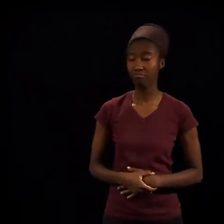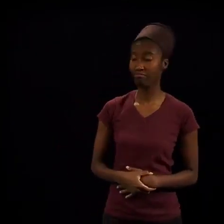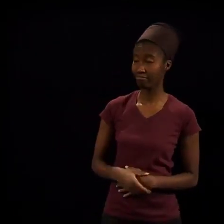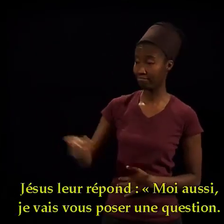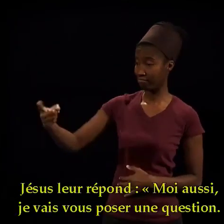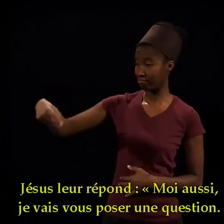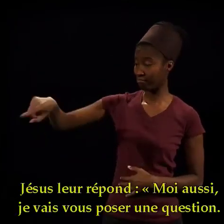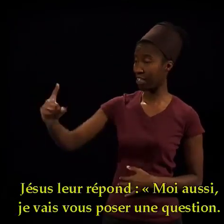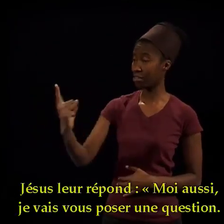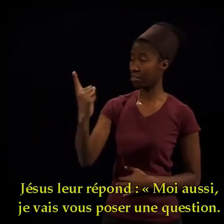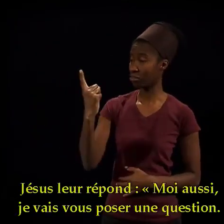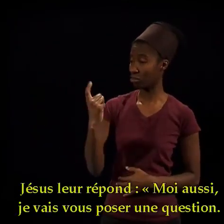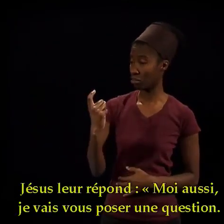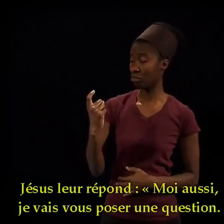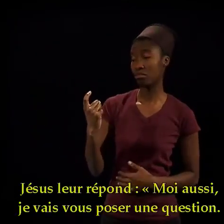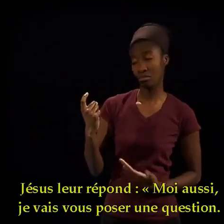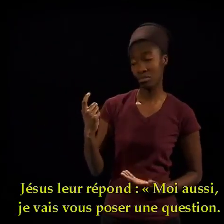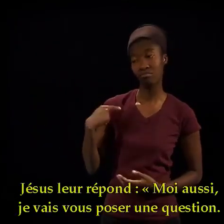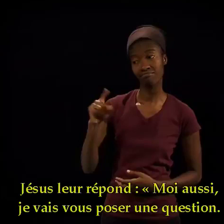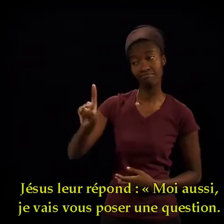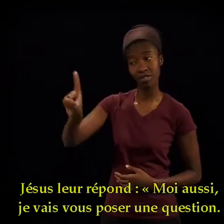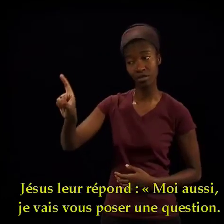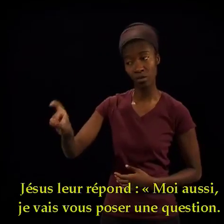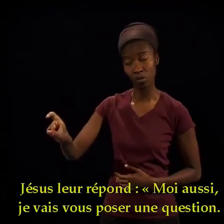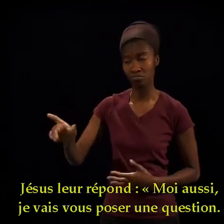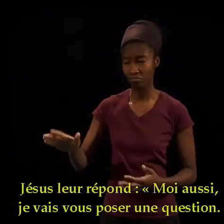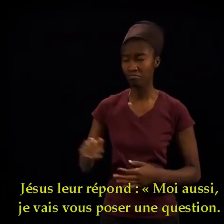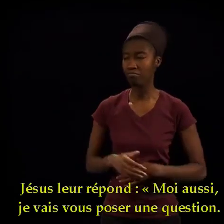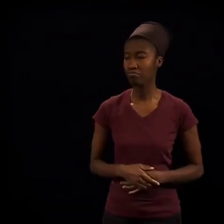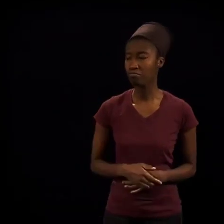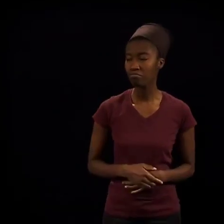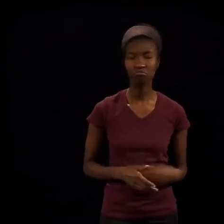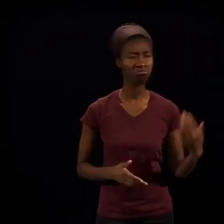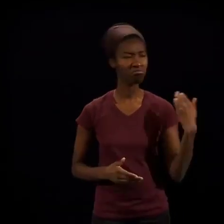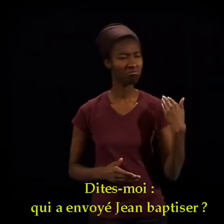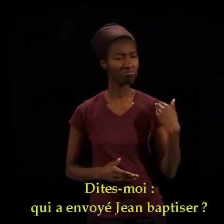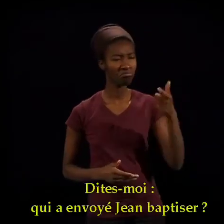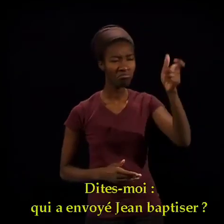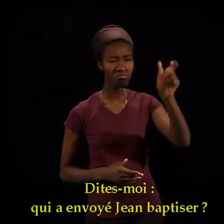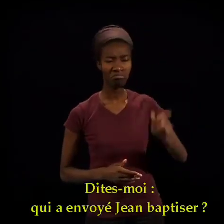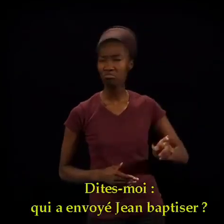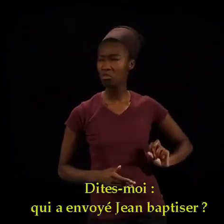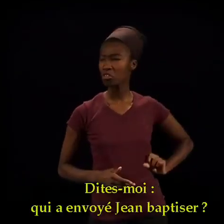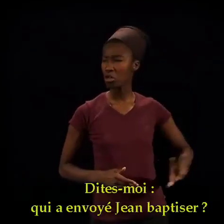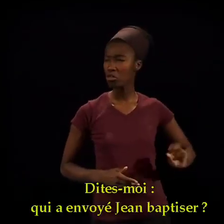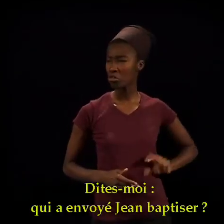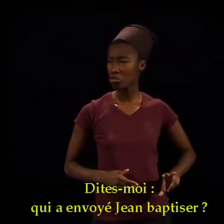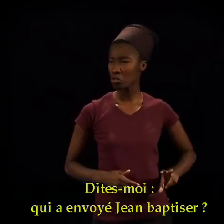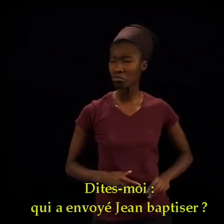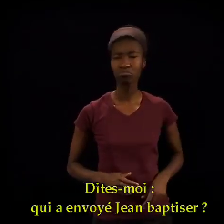Jésus leur répond, « Moi aussi, je vais vous poser une question. Dites-moi, qui a